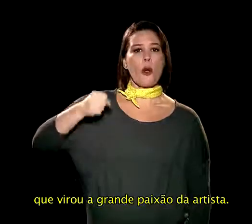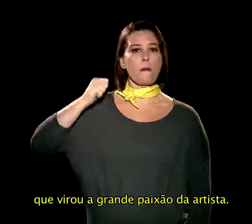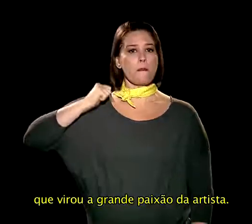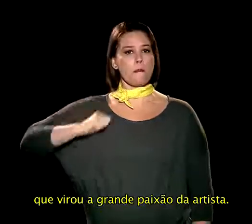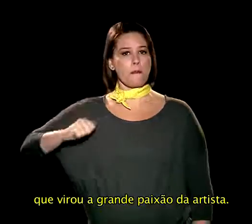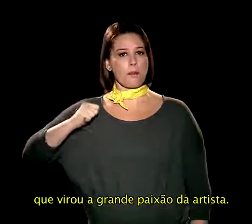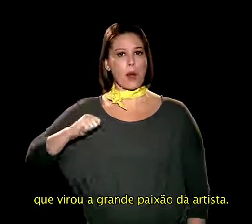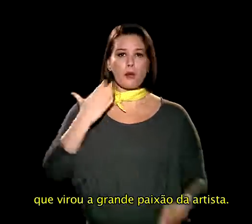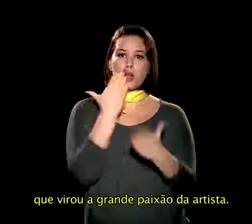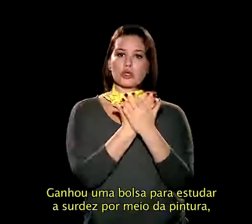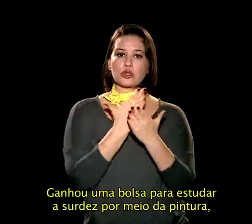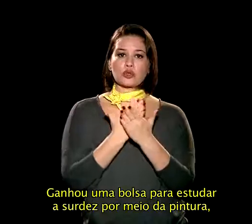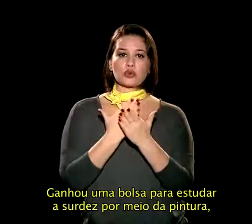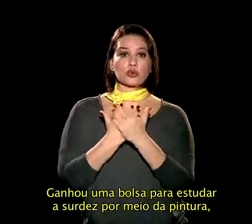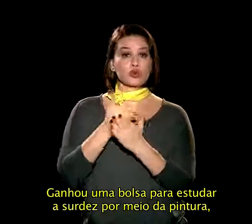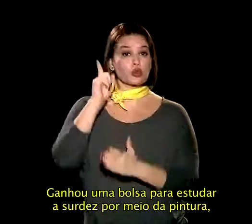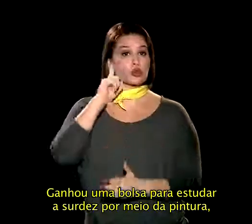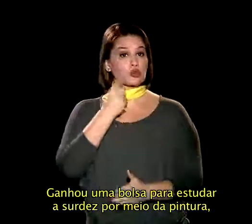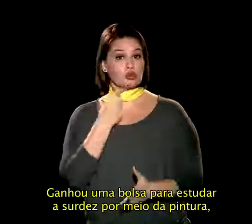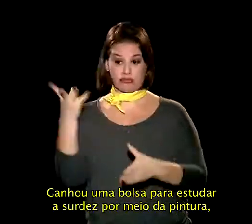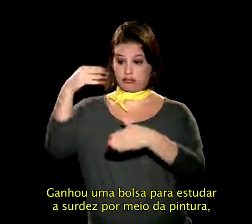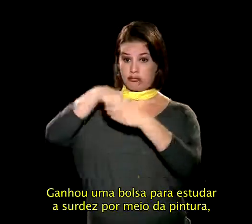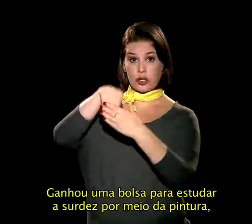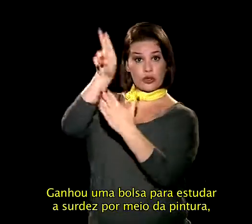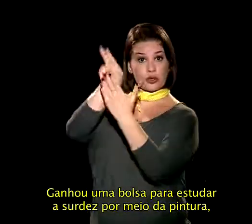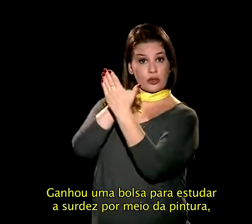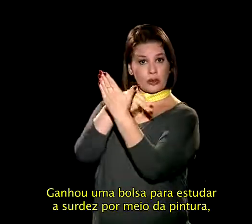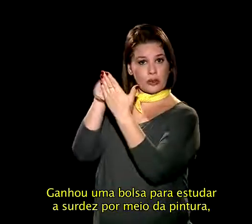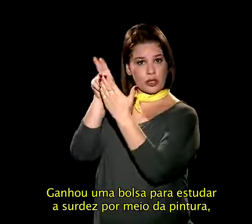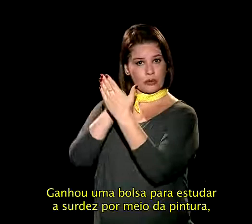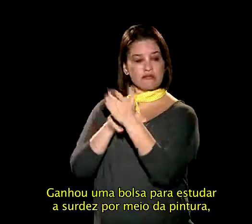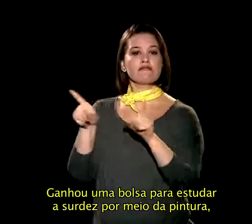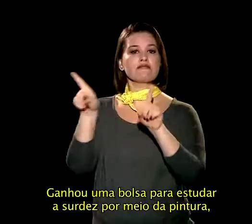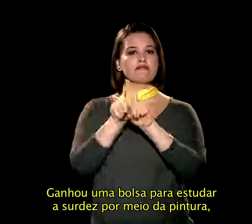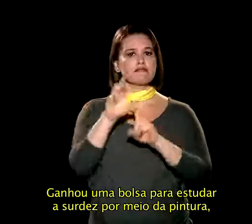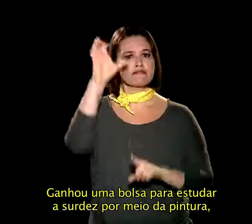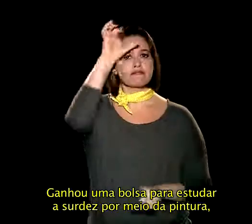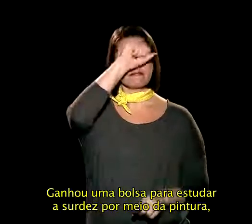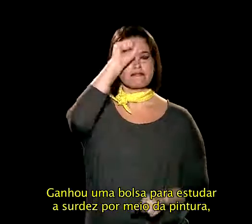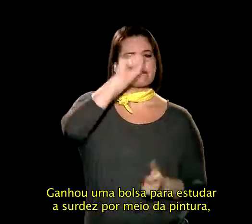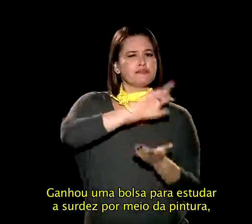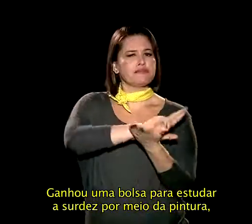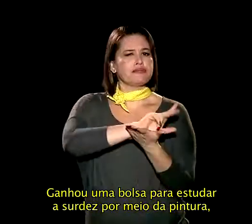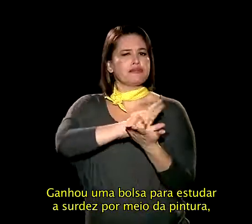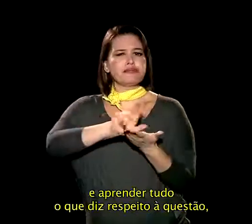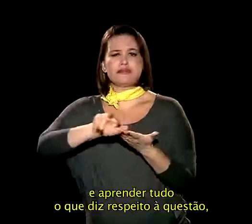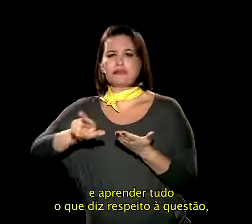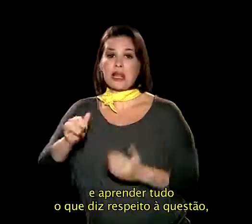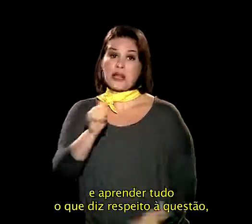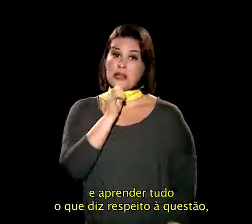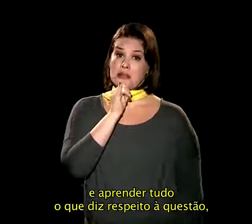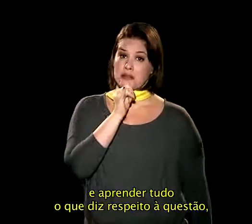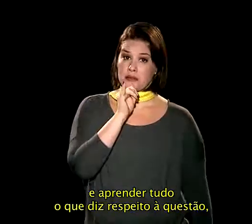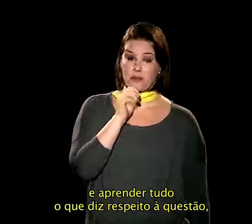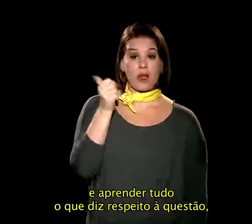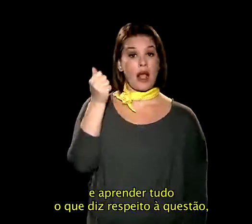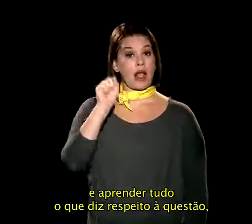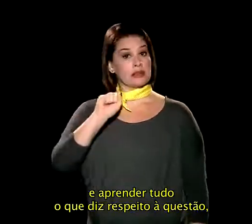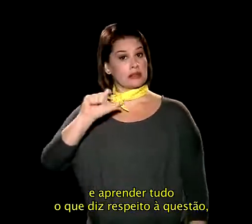artista. Ganhou uma bolsa para estudar a surdez por meio da pintura. E aprender tudo o que diz respeito